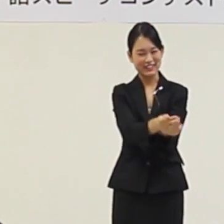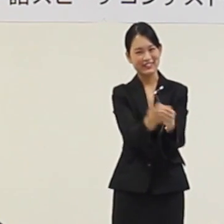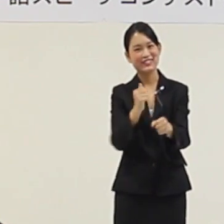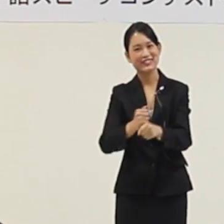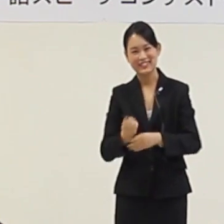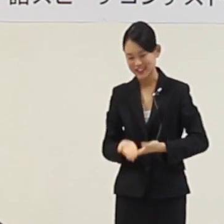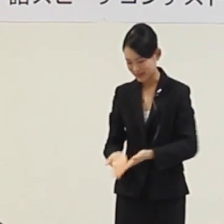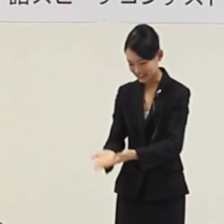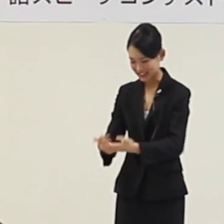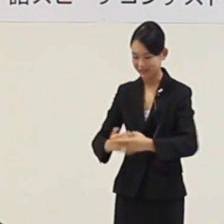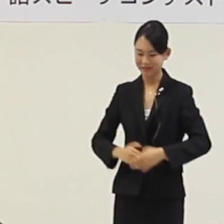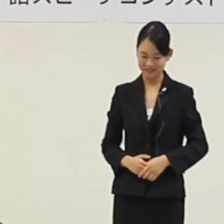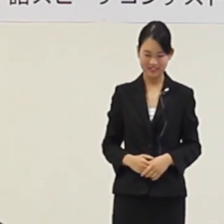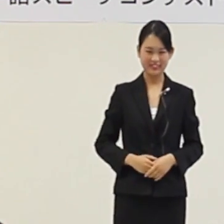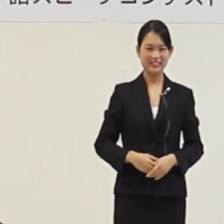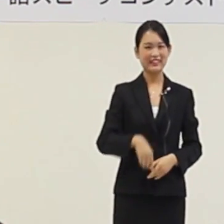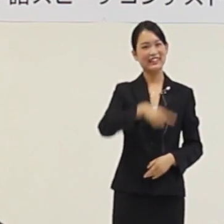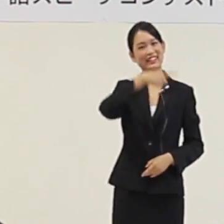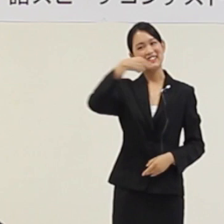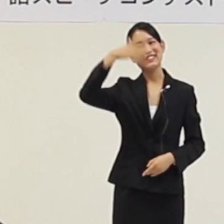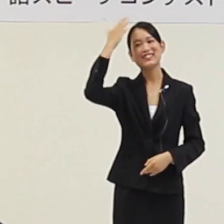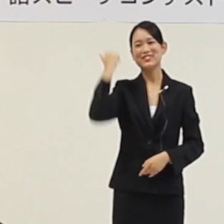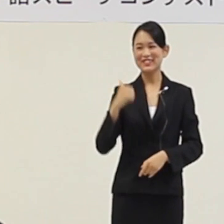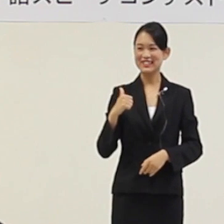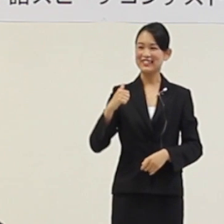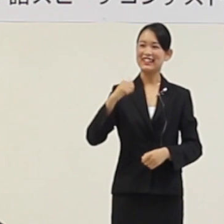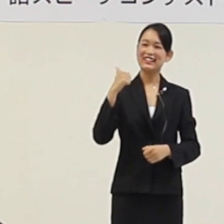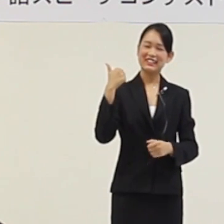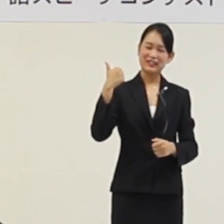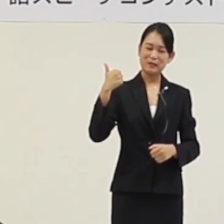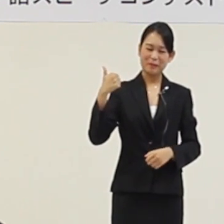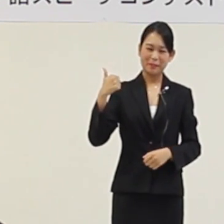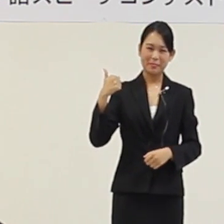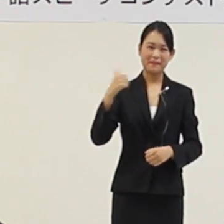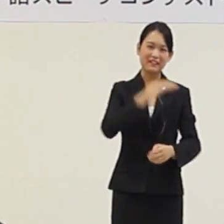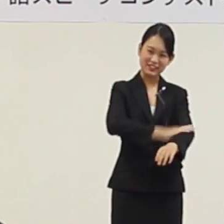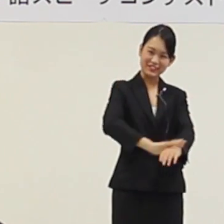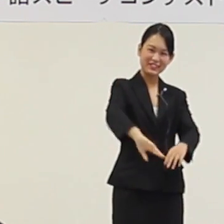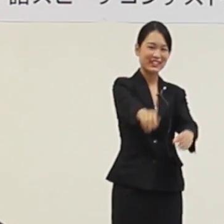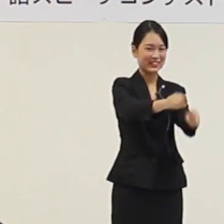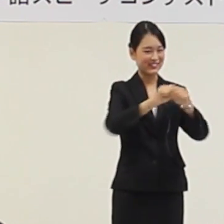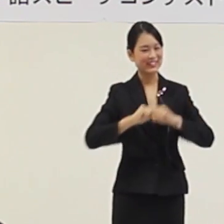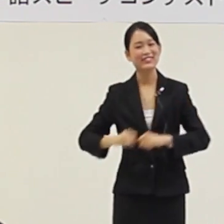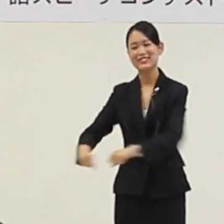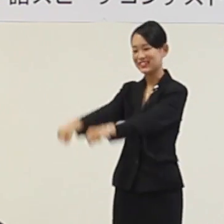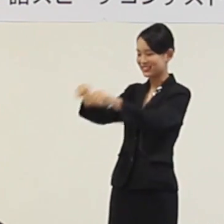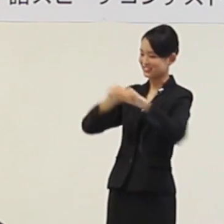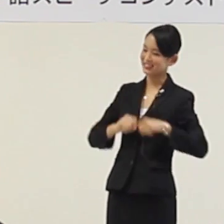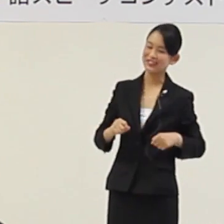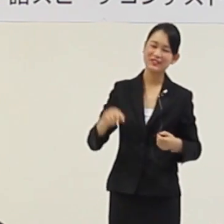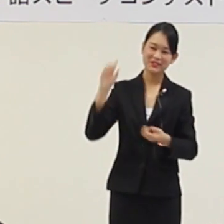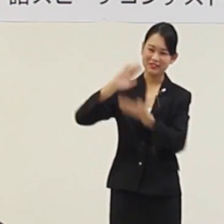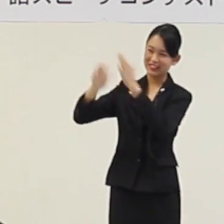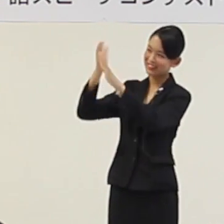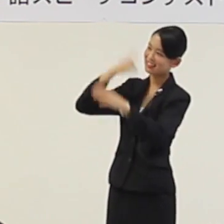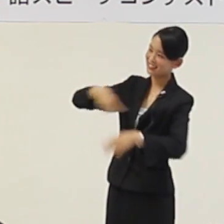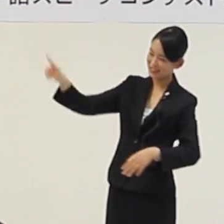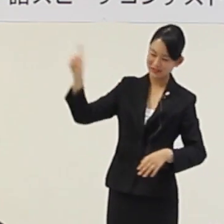を作ってやりました。一寸法師は、上手にお椀の船を漕ぐと、都へと行き